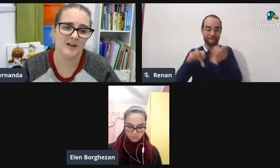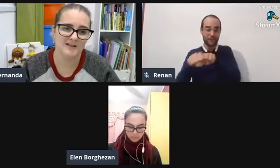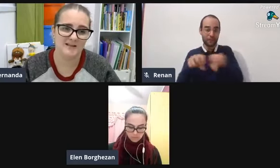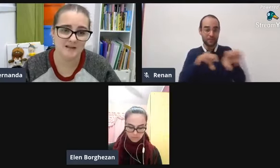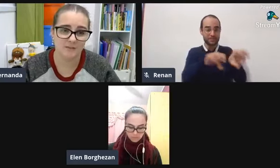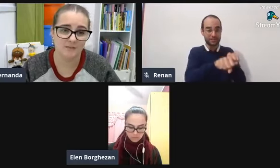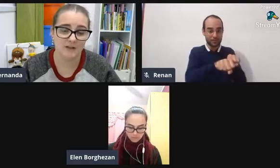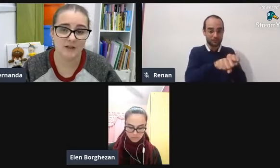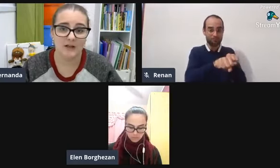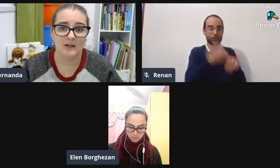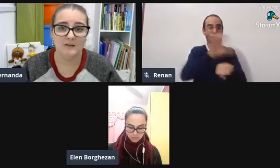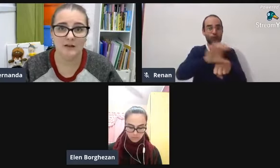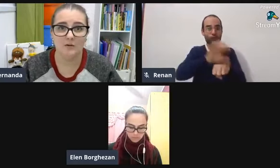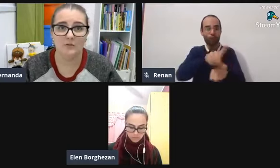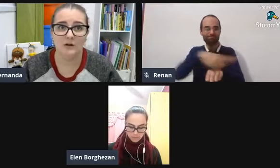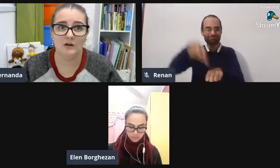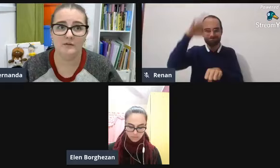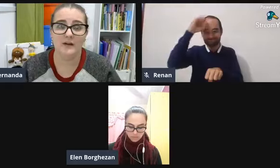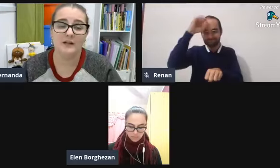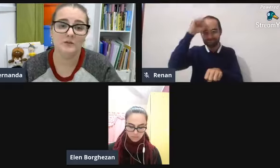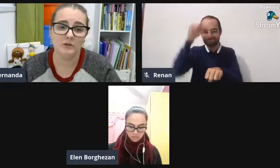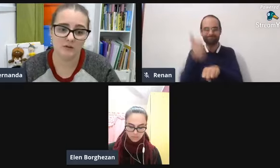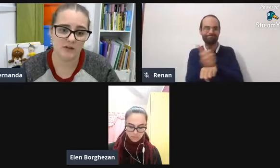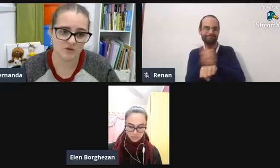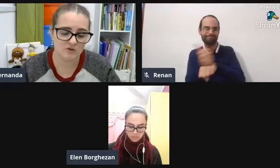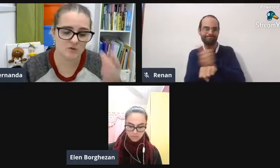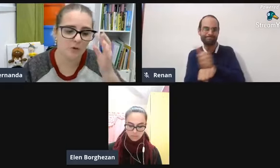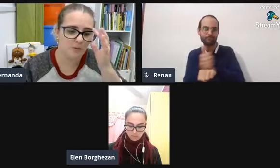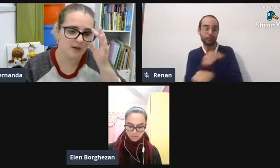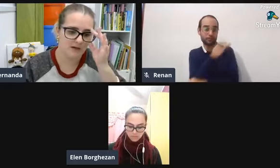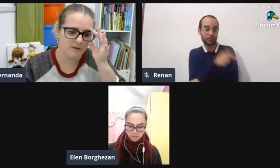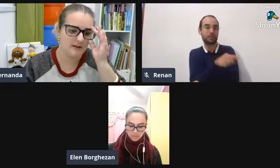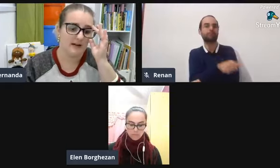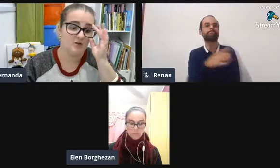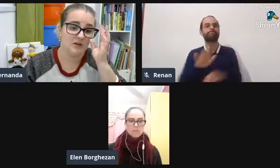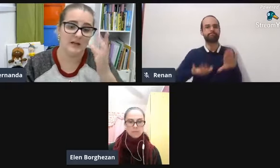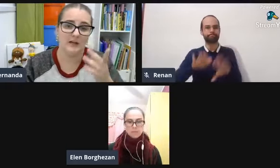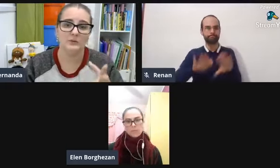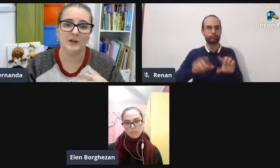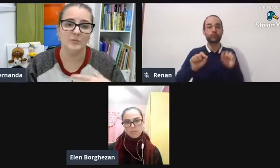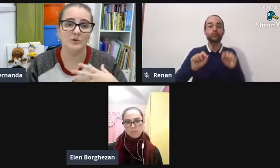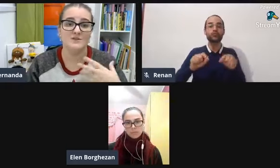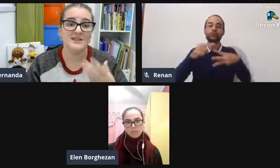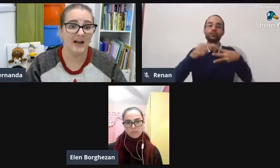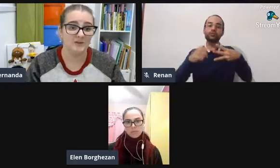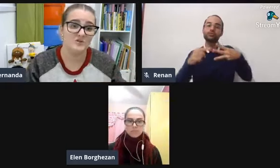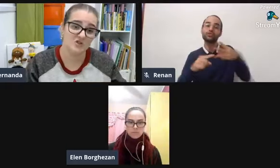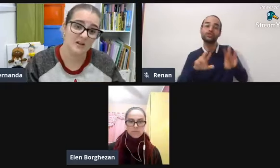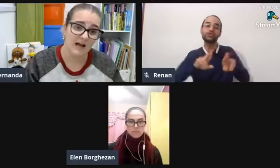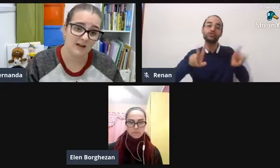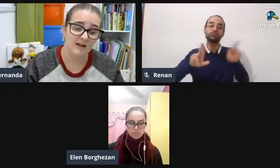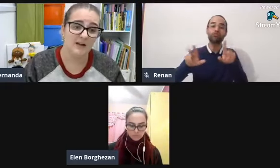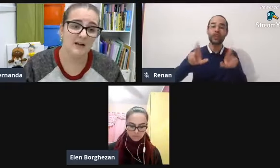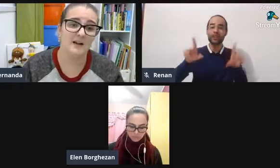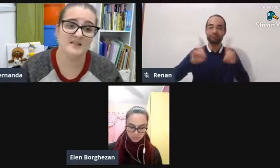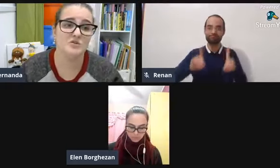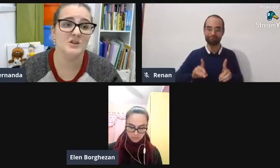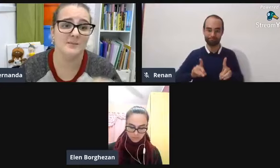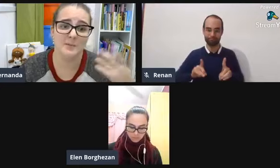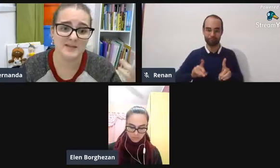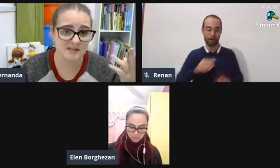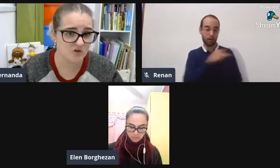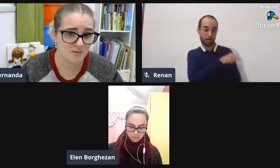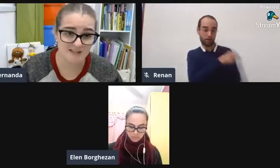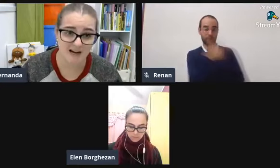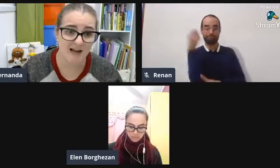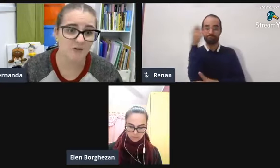dessa diferenciação. Então, falando do Rio Grande do Sul, porque, na verdade, eu tenho muitos dados de lá, em razão de que a